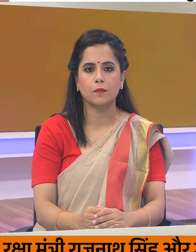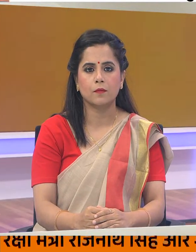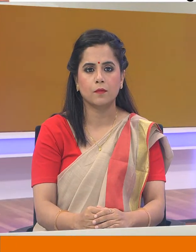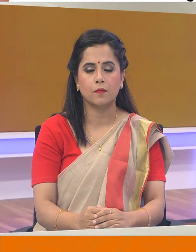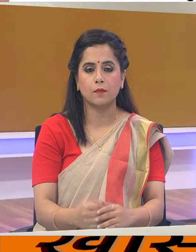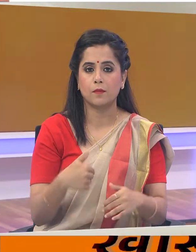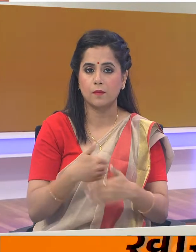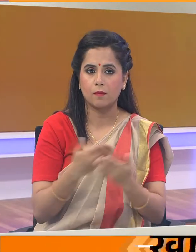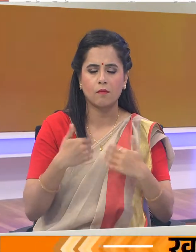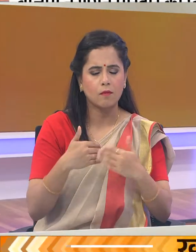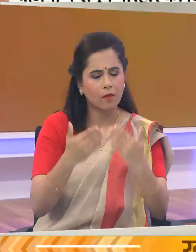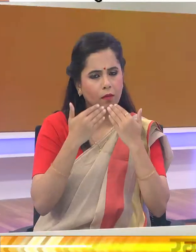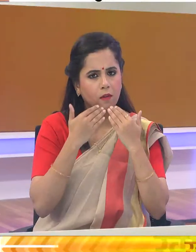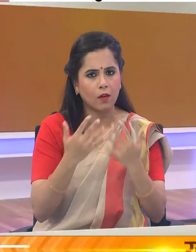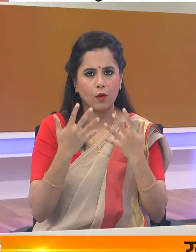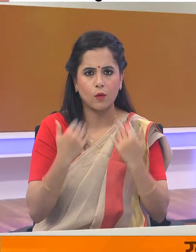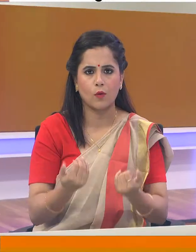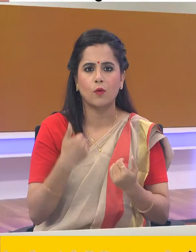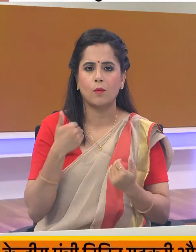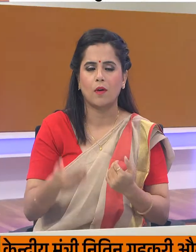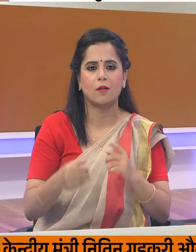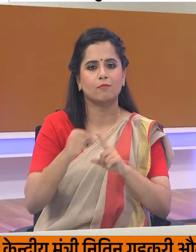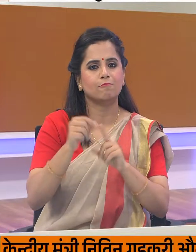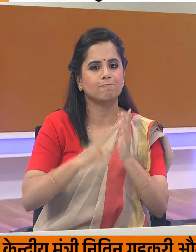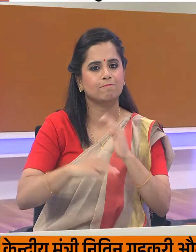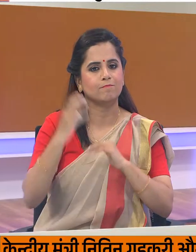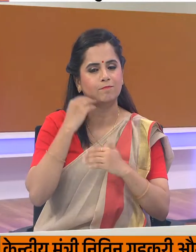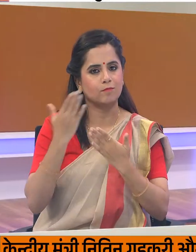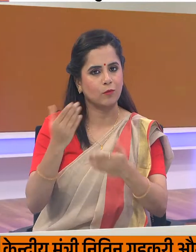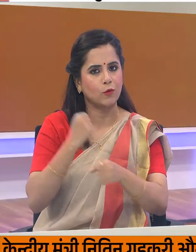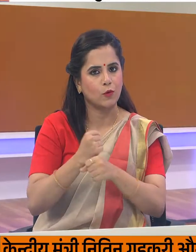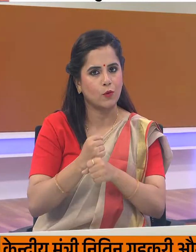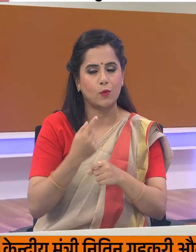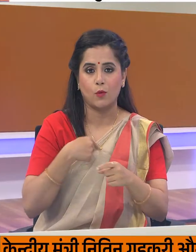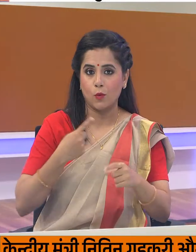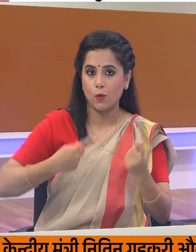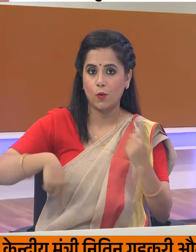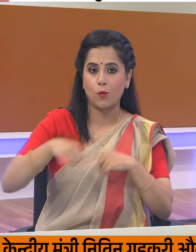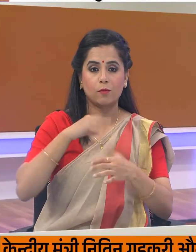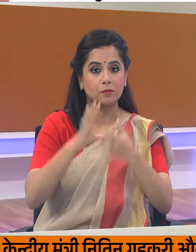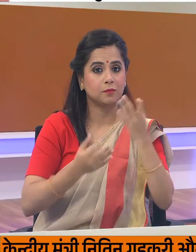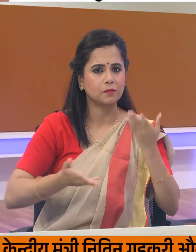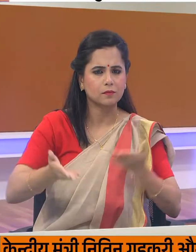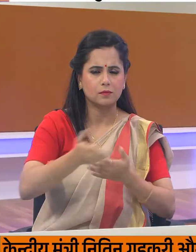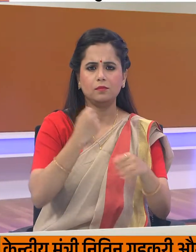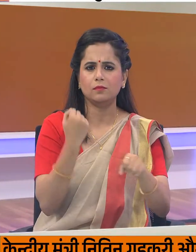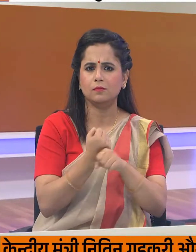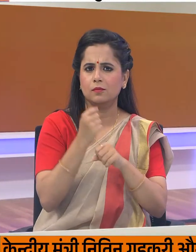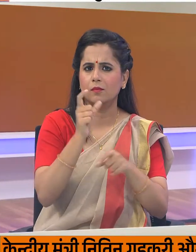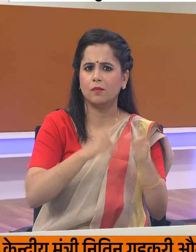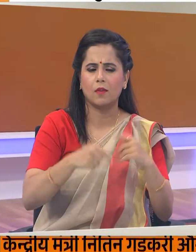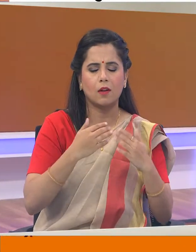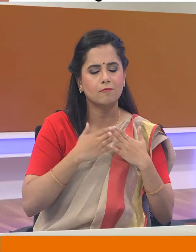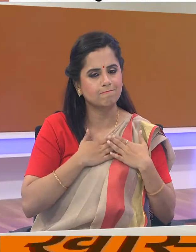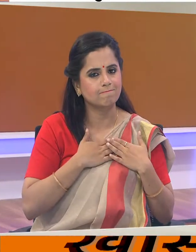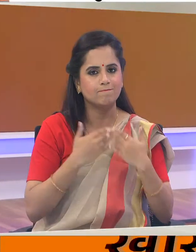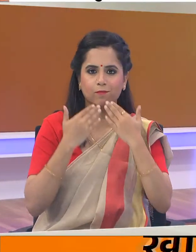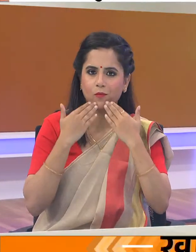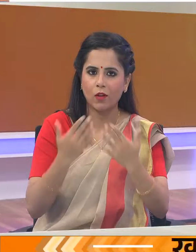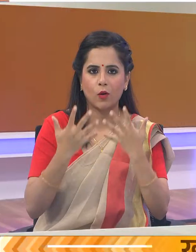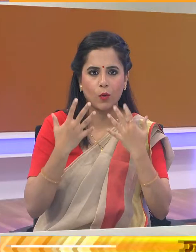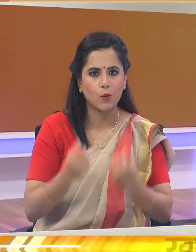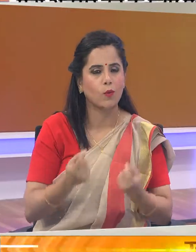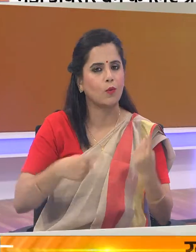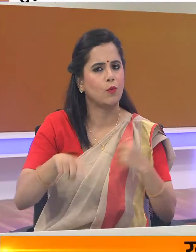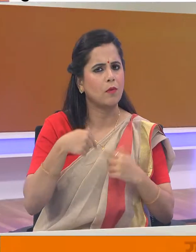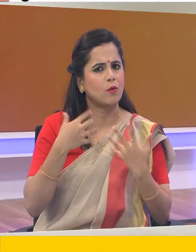मैं आभार व्यक्त करूंगी हमारे नरेंद्र मोदी सरकार का। हमारे संगठन के तमाम कार्यकर्ताओं की मैं तहे दिल से आभारी हूँ, शुक्रगुजार